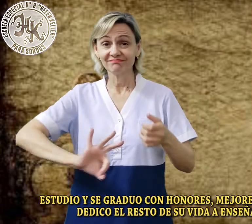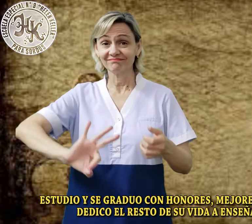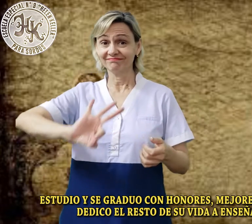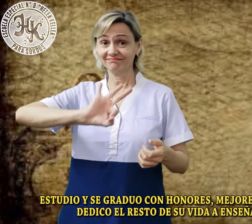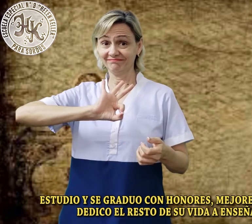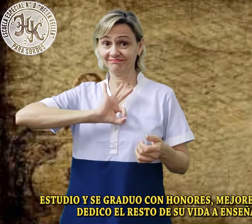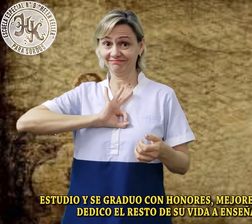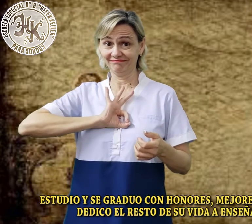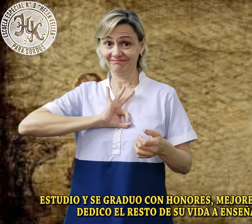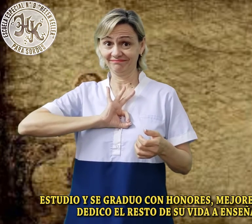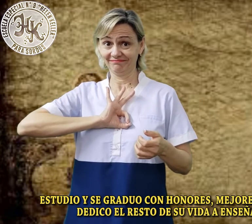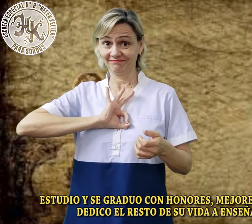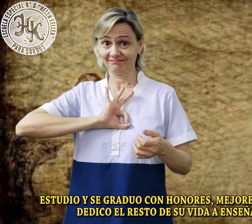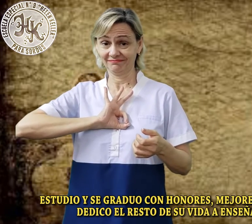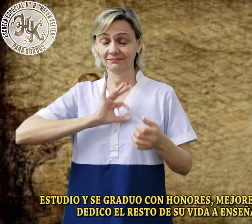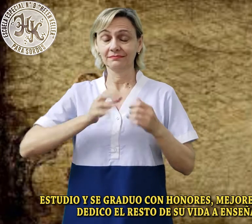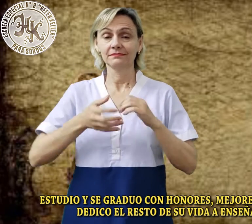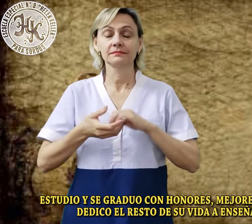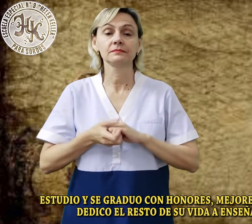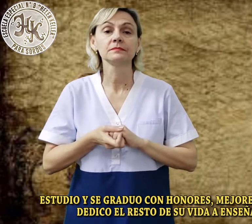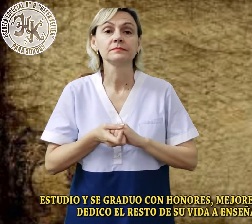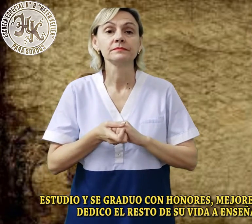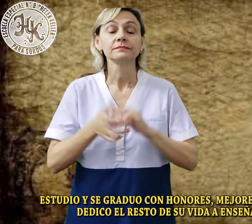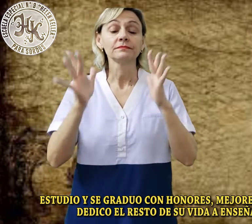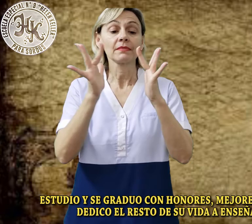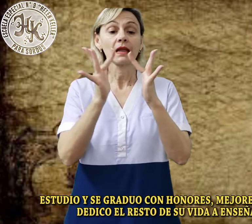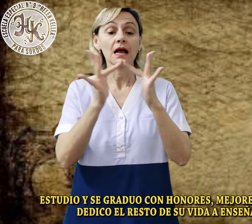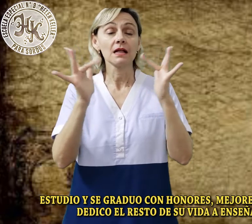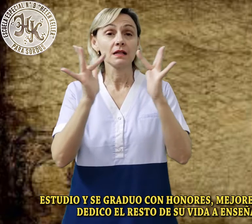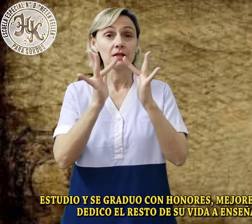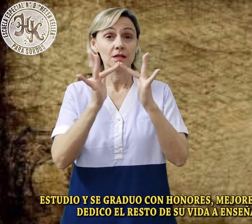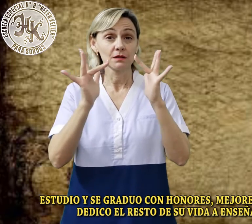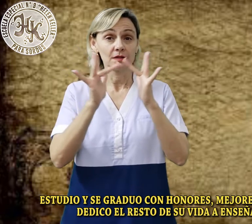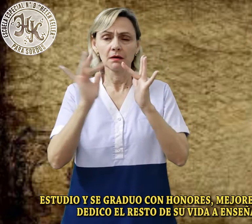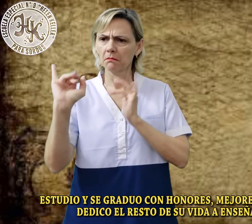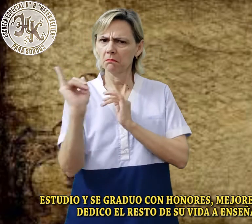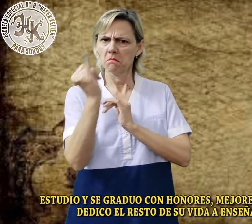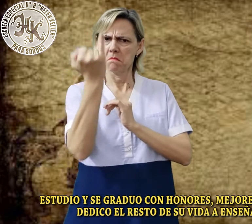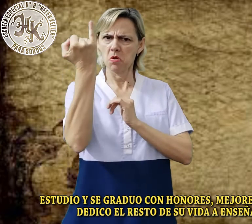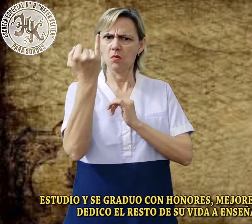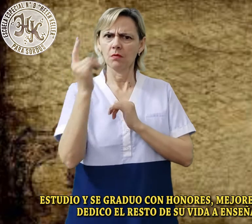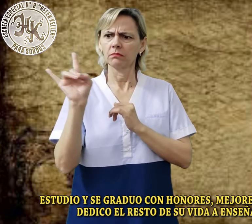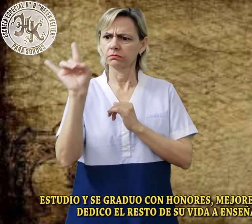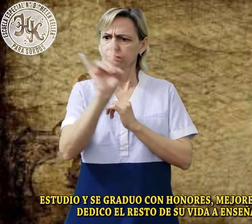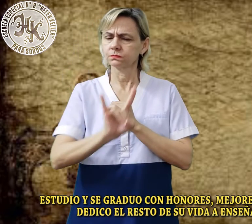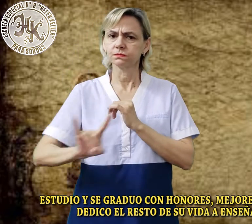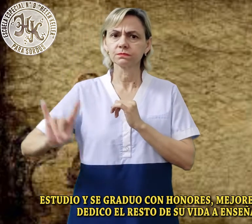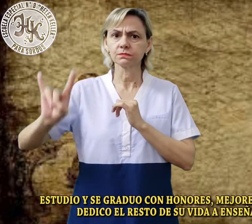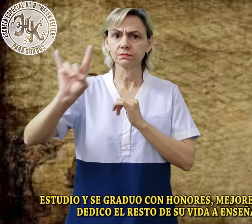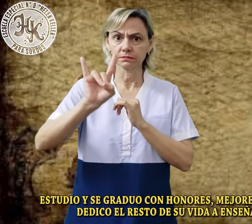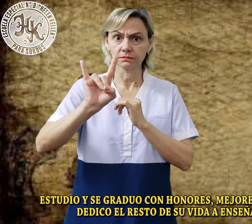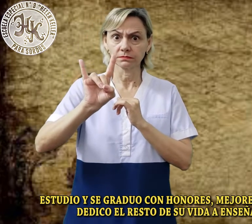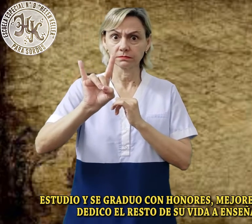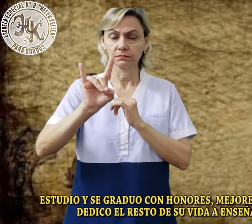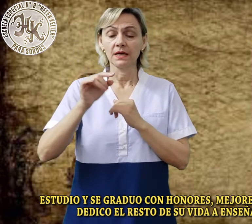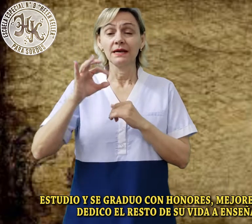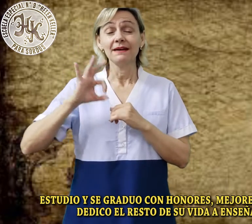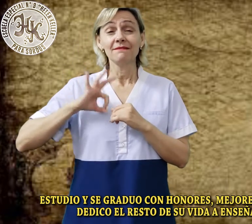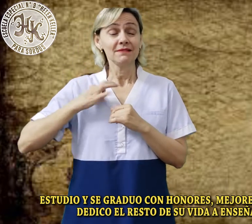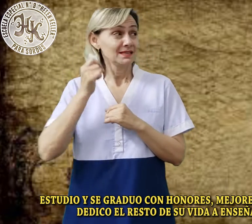con honores, mejores notas en la universidad y dedicó